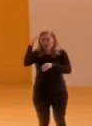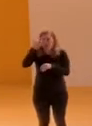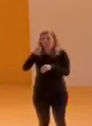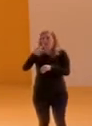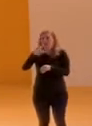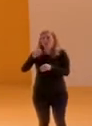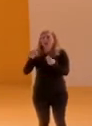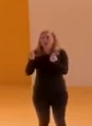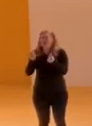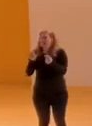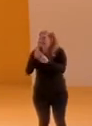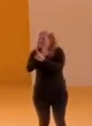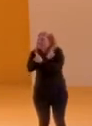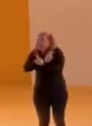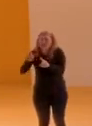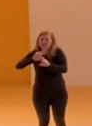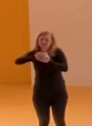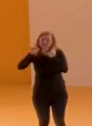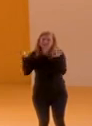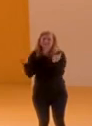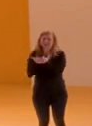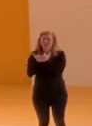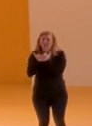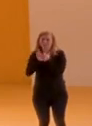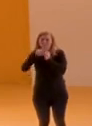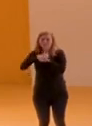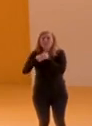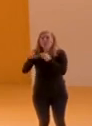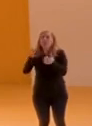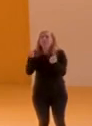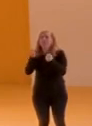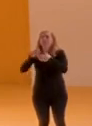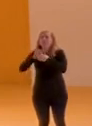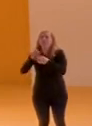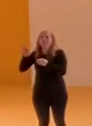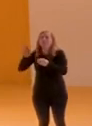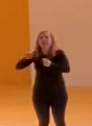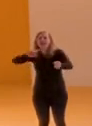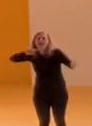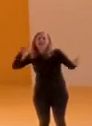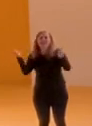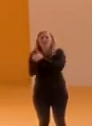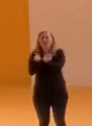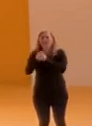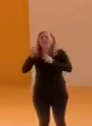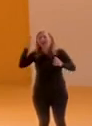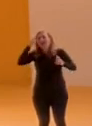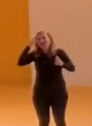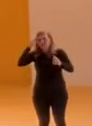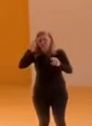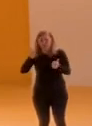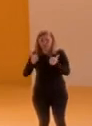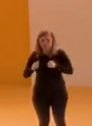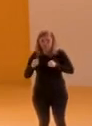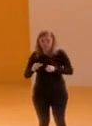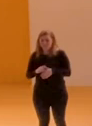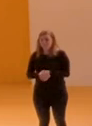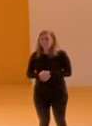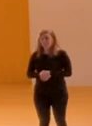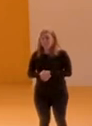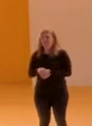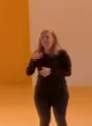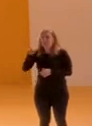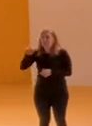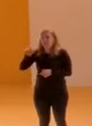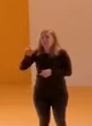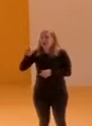w prawie każdym jej aspekcie związane to jest z jego tak zwaną rewolucją racjonalnych oczekiwań i Lukas zamieszcza